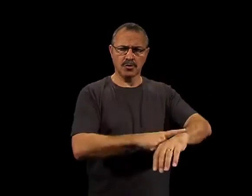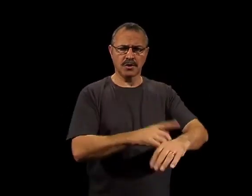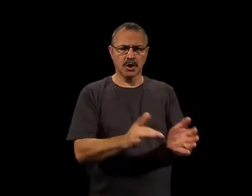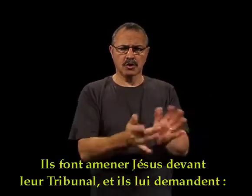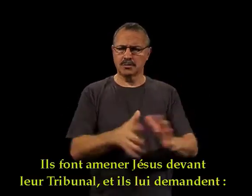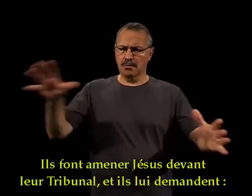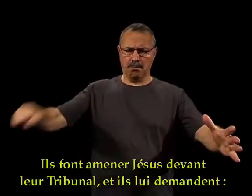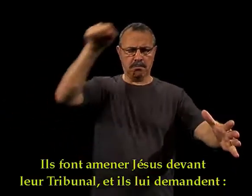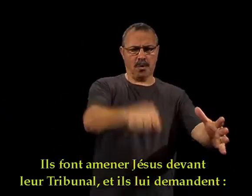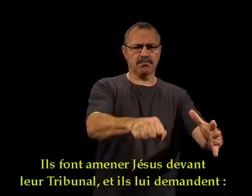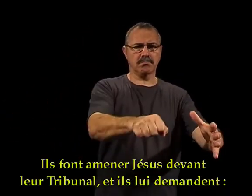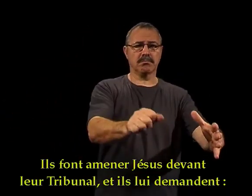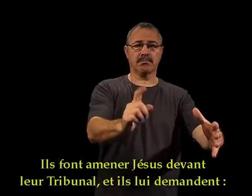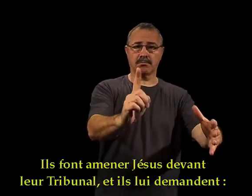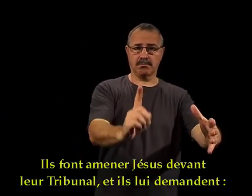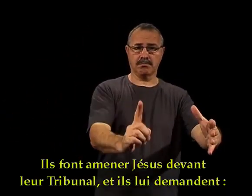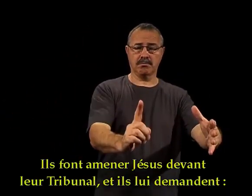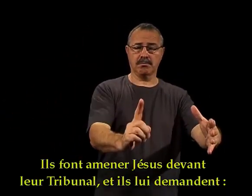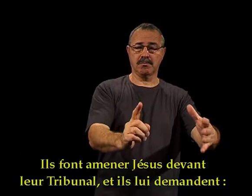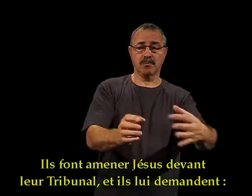Ils font amener Jésus devant leur tribunal.